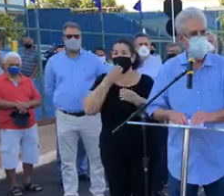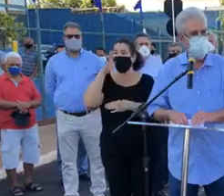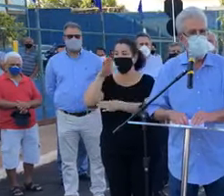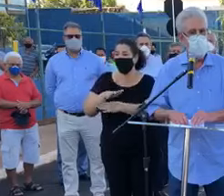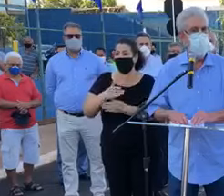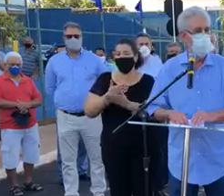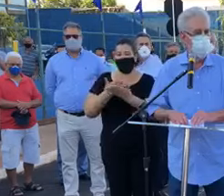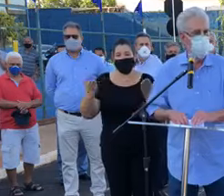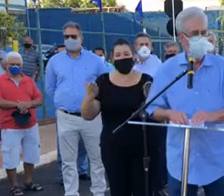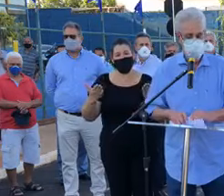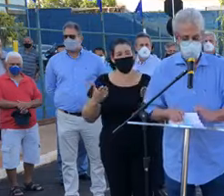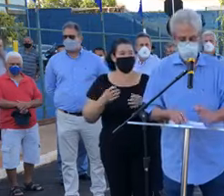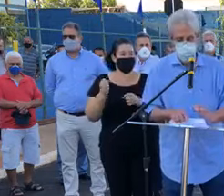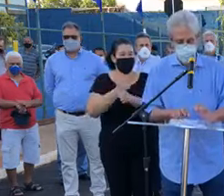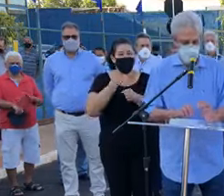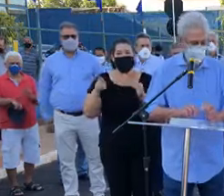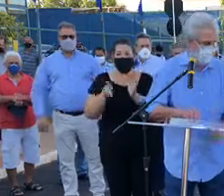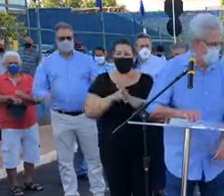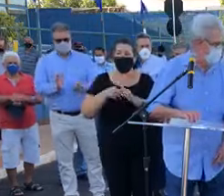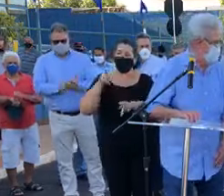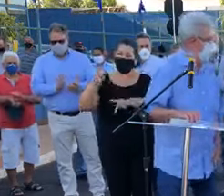tarde a todos e à obra do povo.